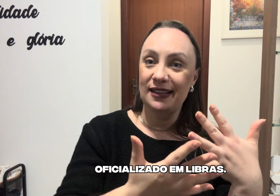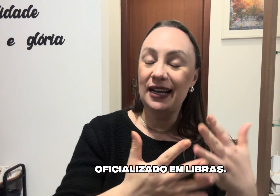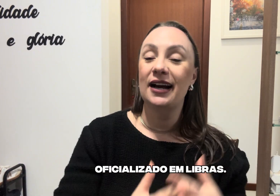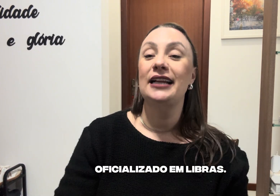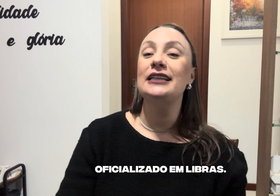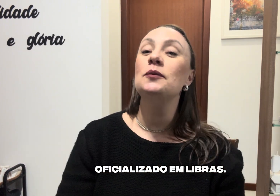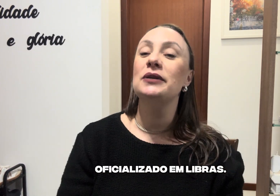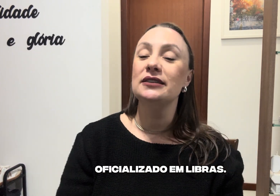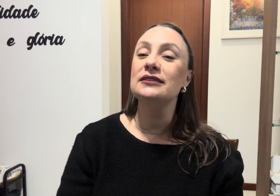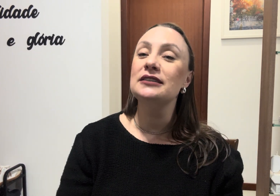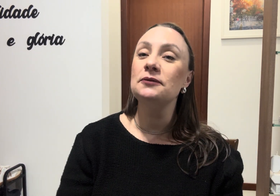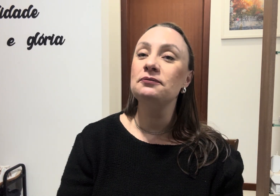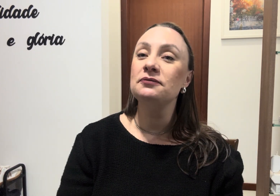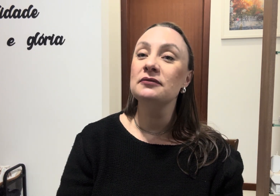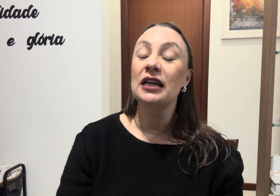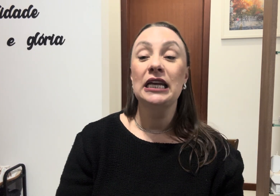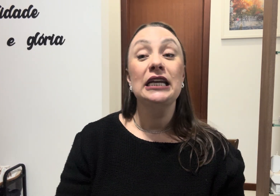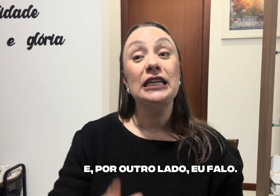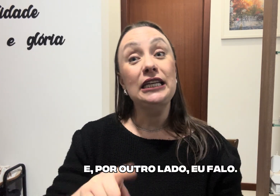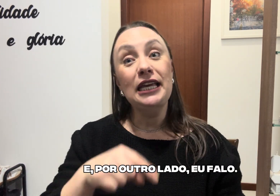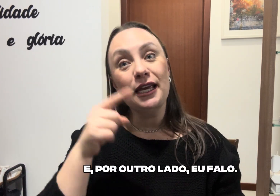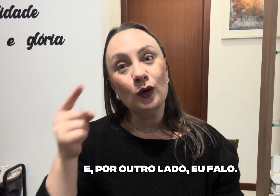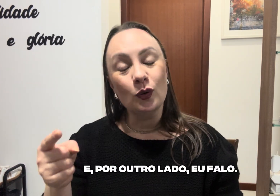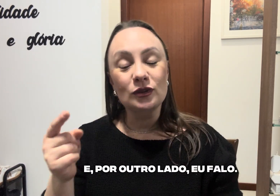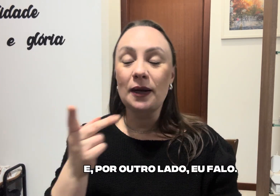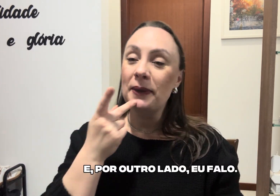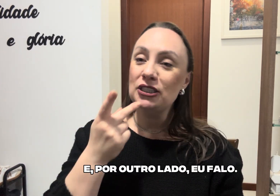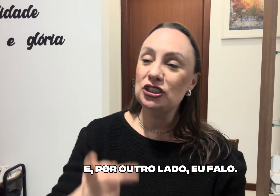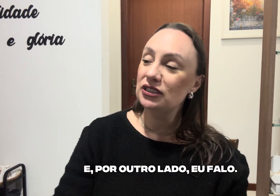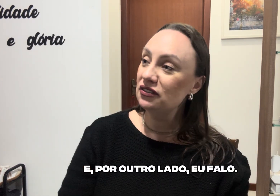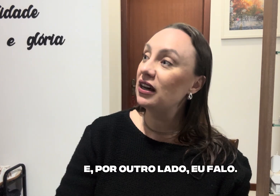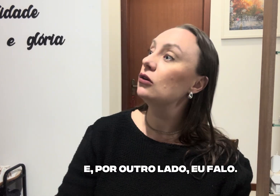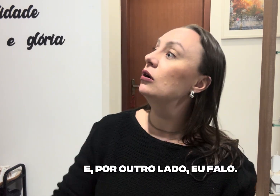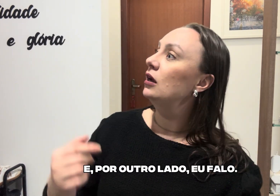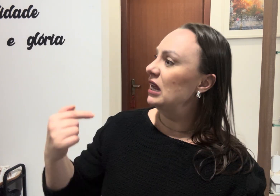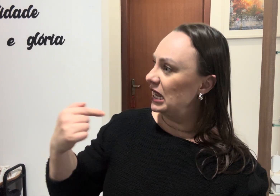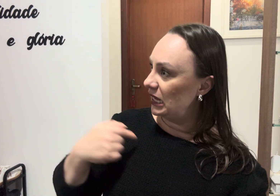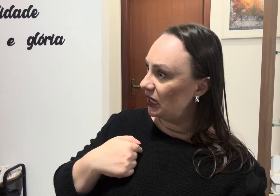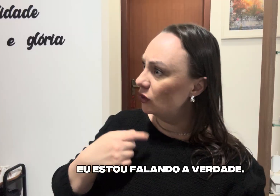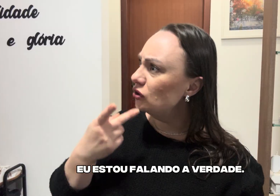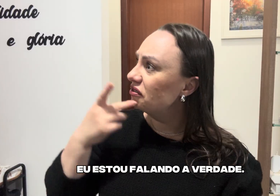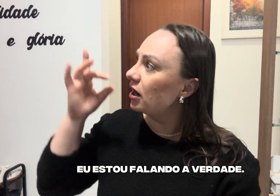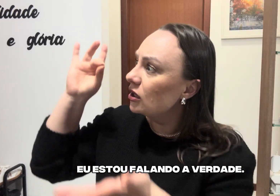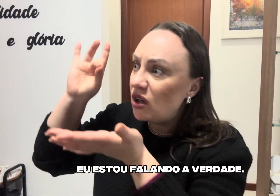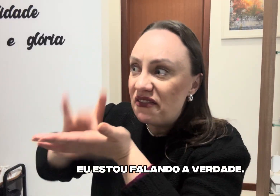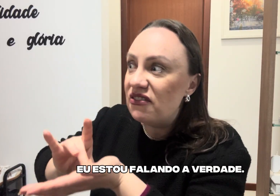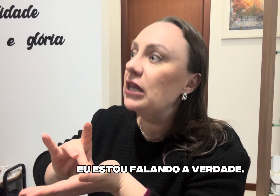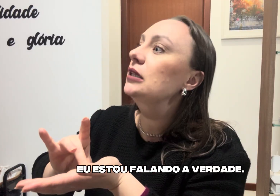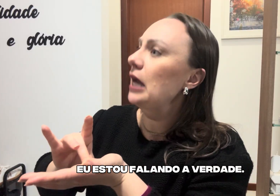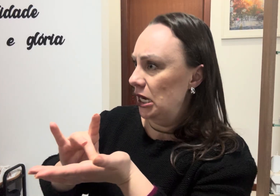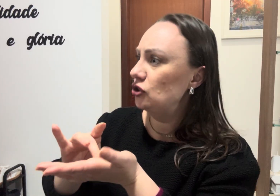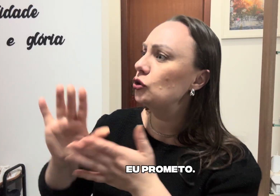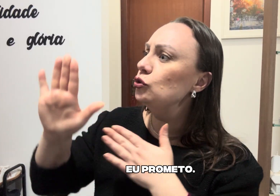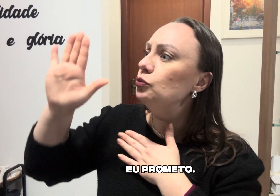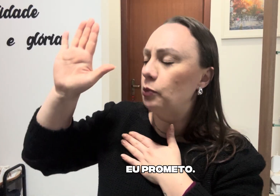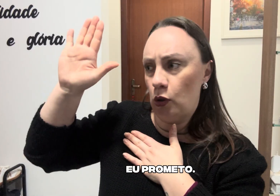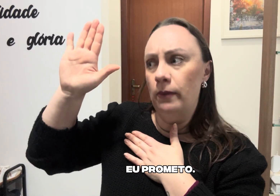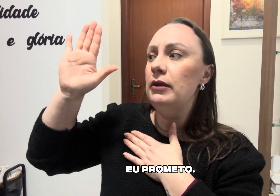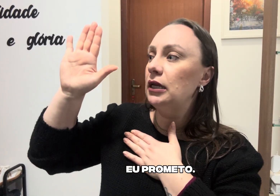oficializada a Libras. E em contrapartida eu falo: eu tô falando a verdade, eu